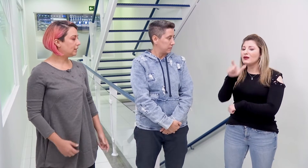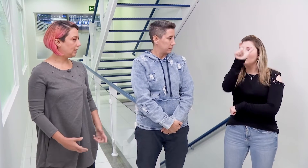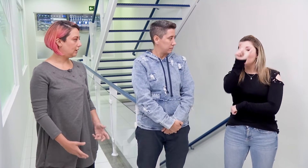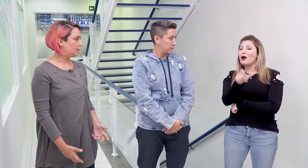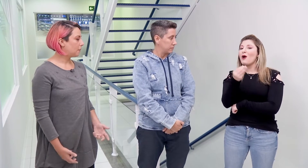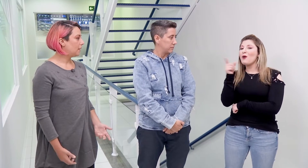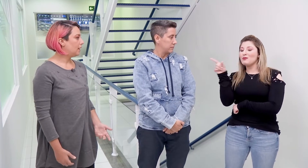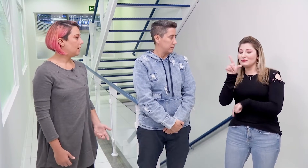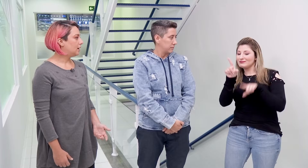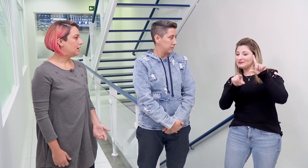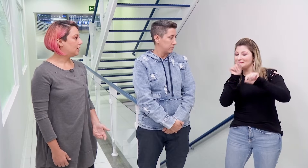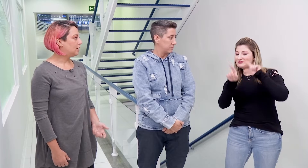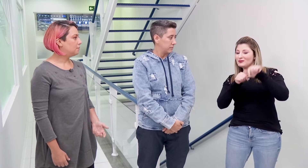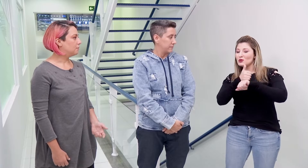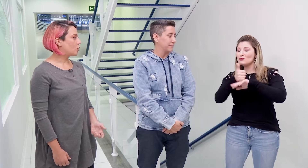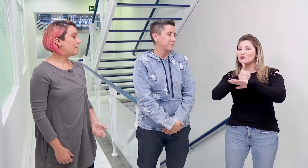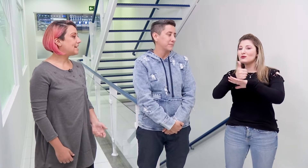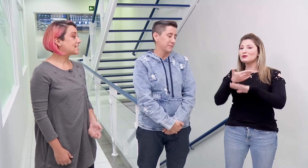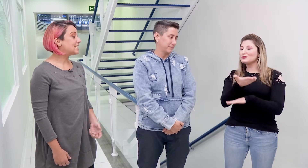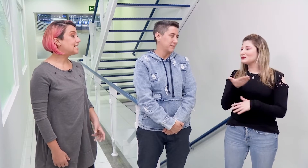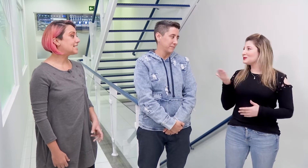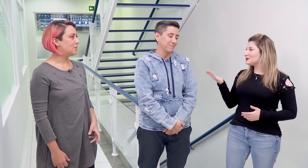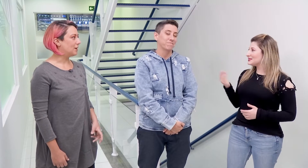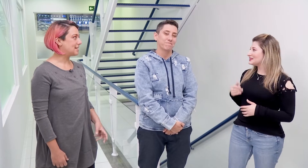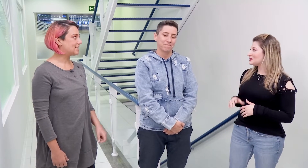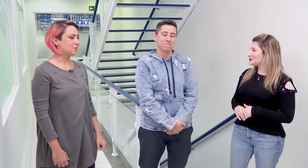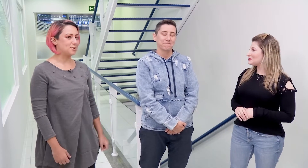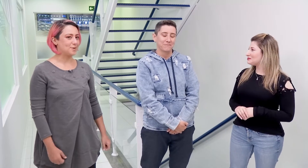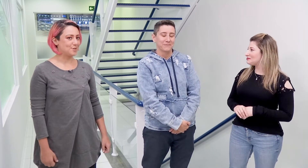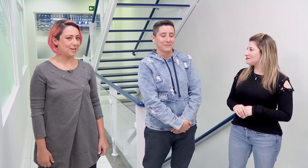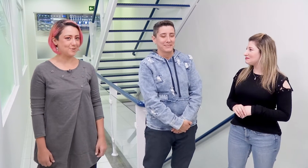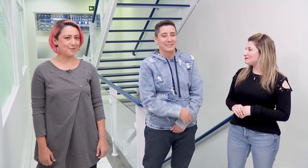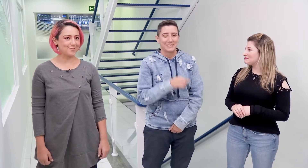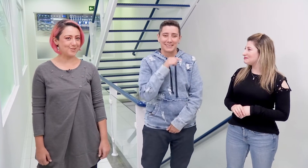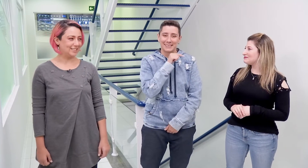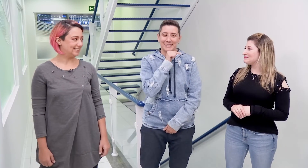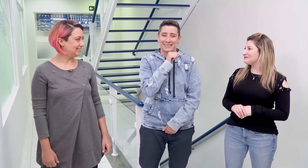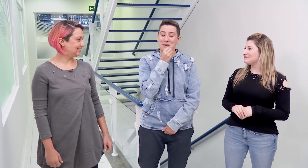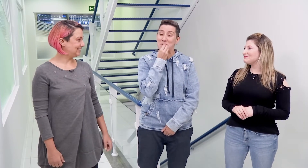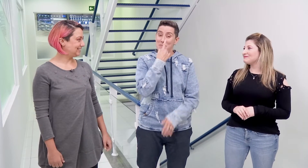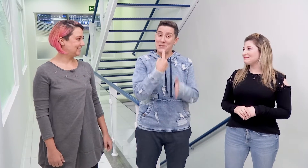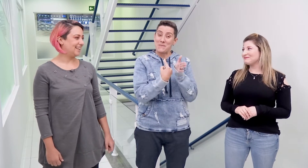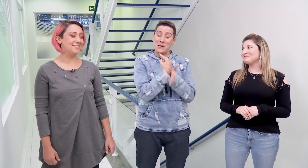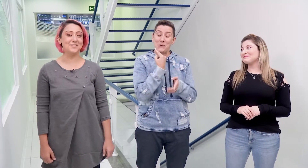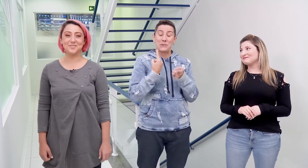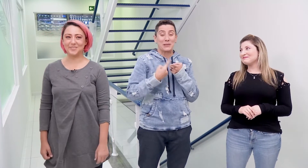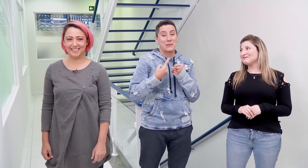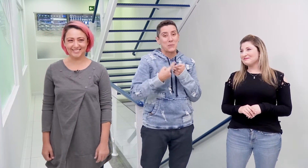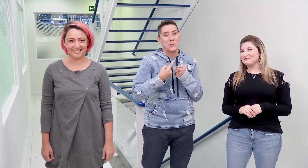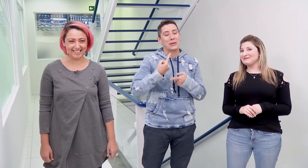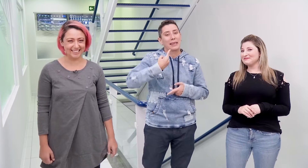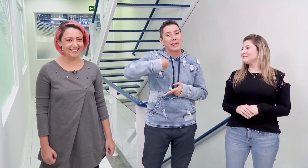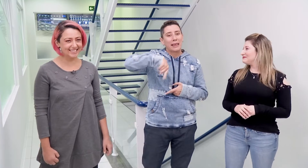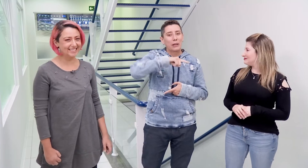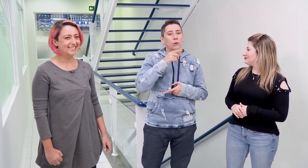aqui, como é que é essa seleção, a seleção desses profissionais, como é que funciona? É uma boa pergunta.